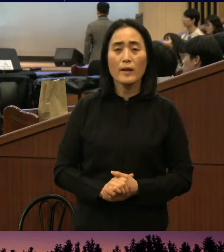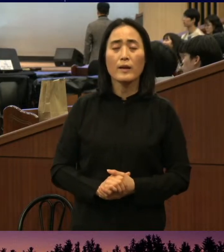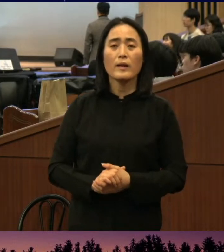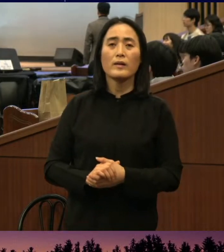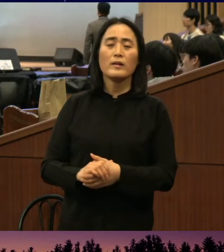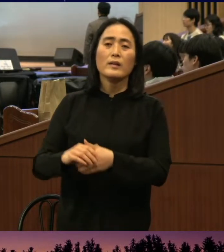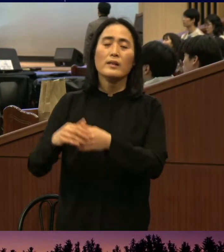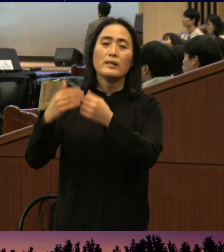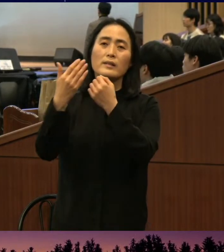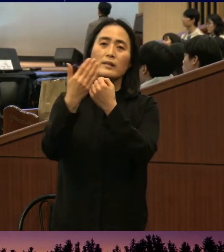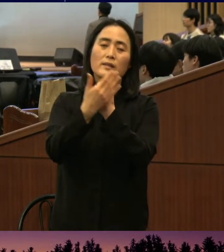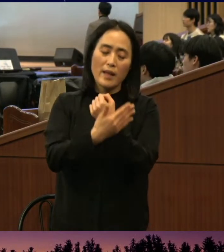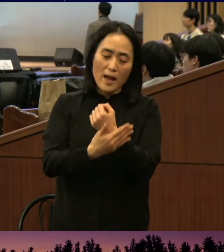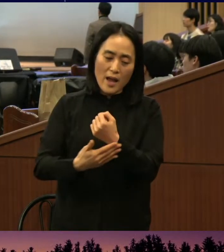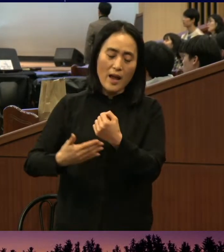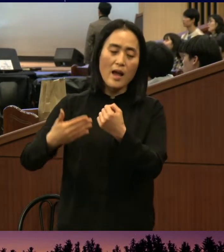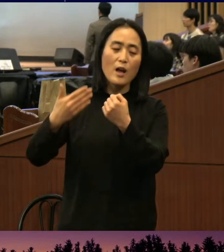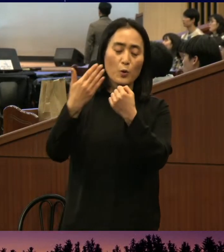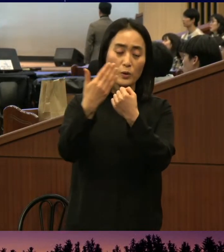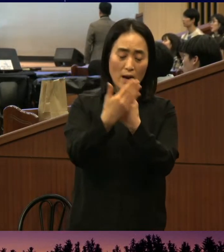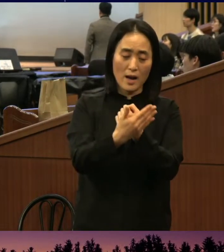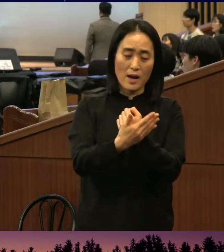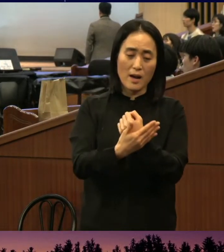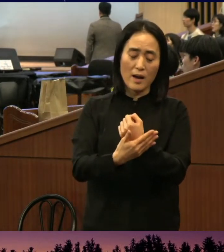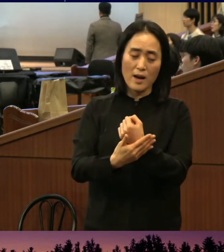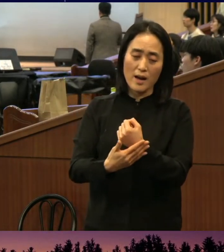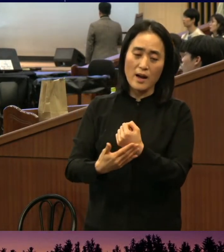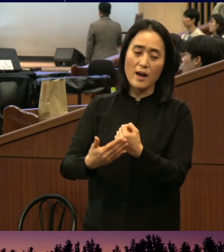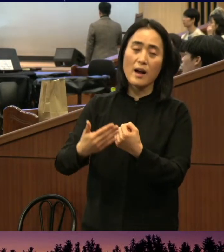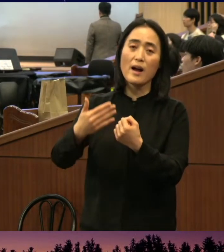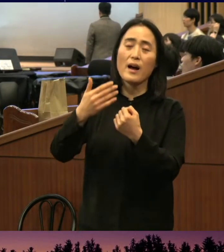은혜로다 은혜로다 은혜로다